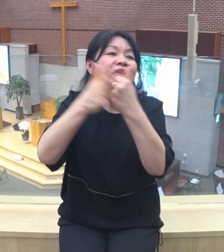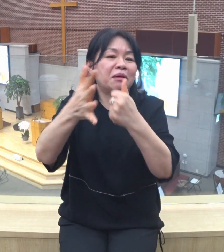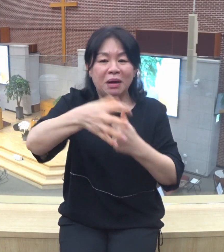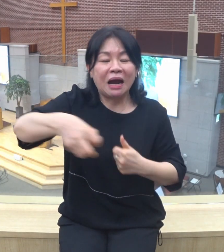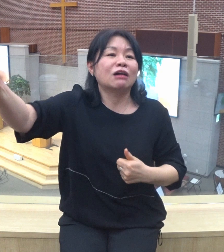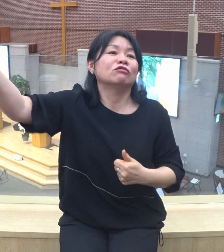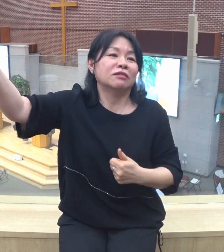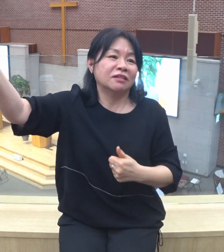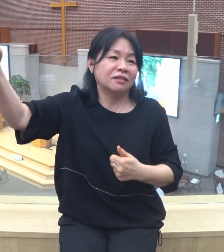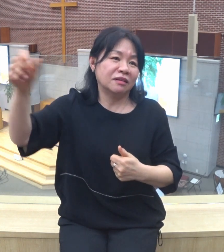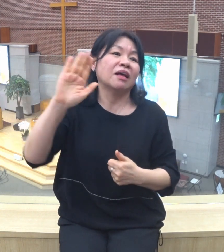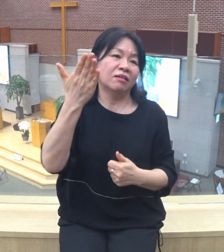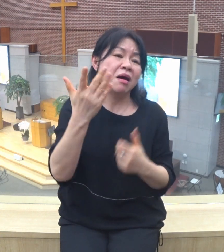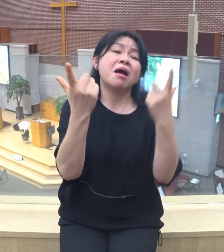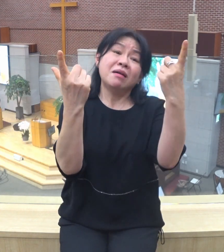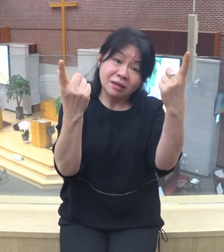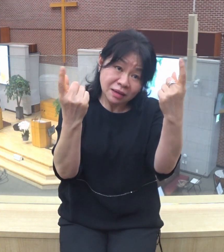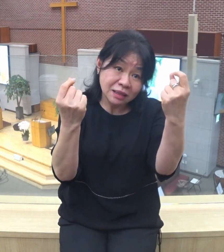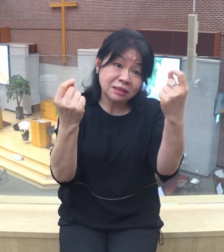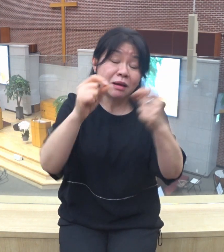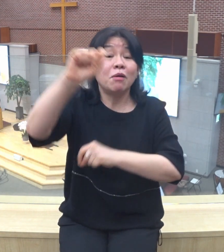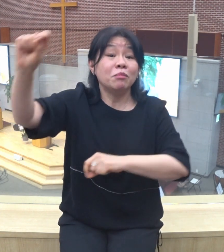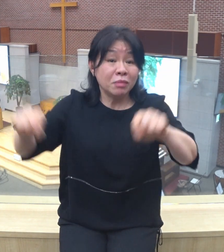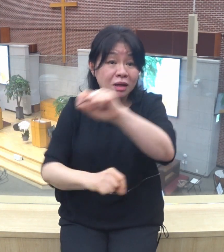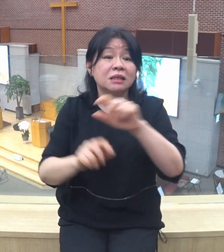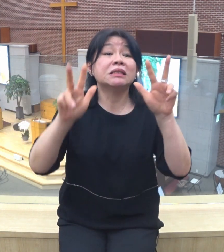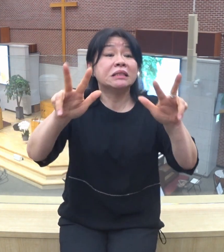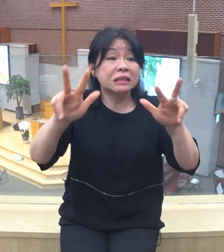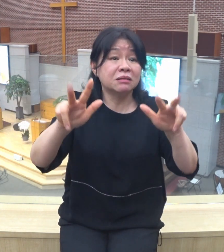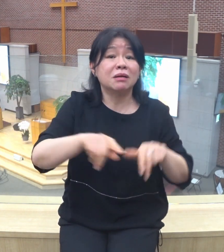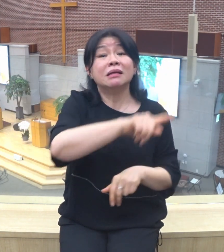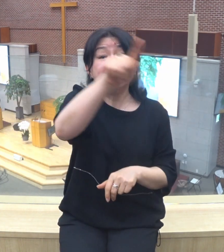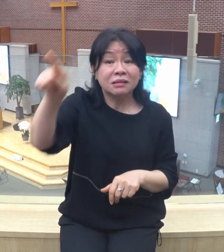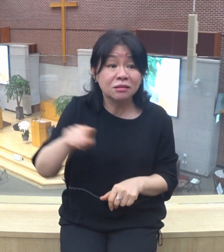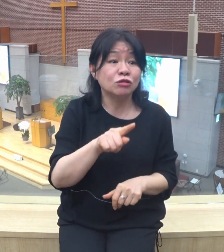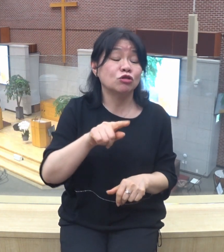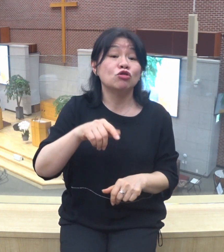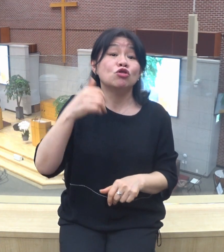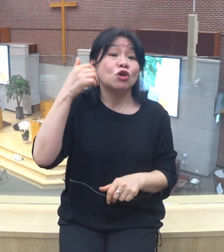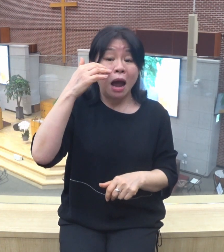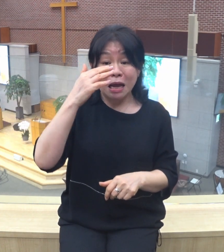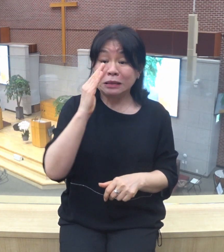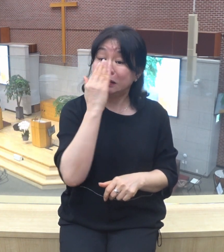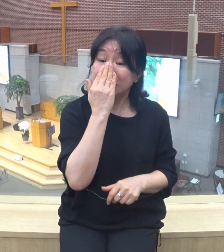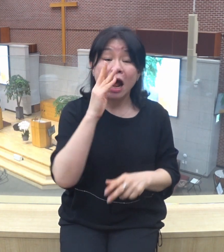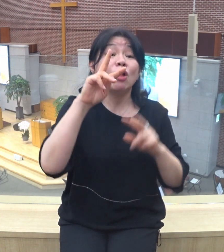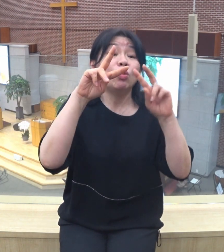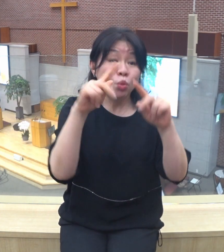그러니 이스라엘은 하나님 앞에 돌아갑니다. 누구도 이스라엘을 마음대로 할 수 없습니다.